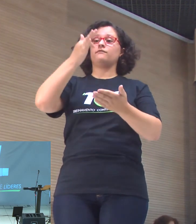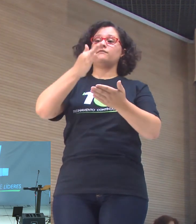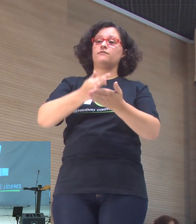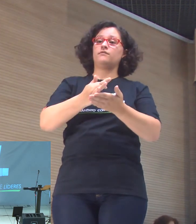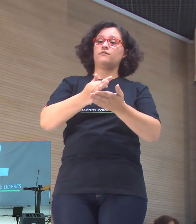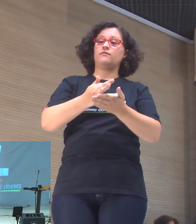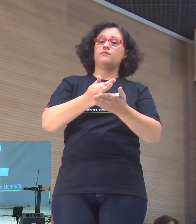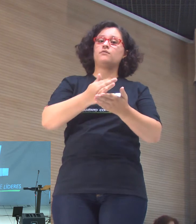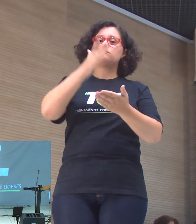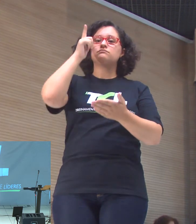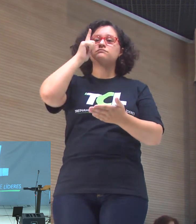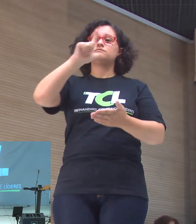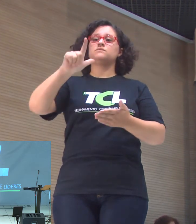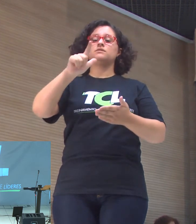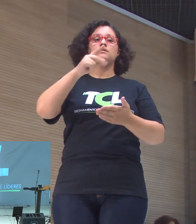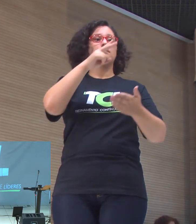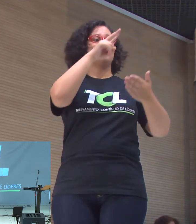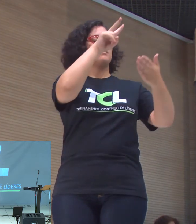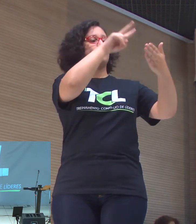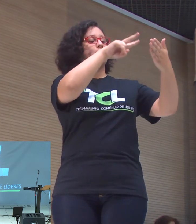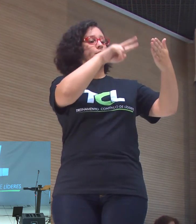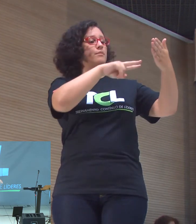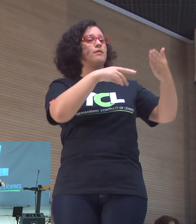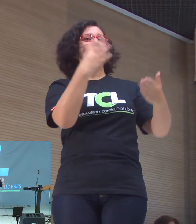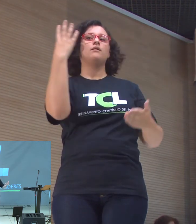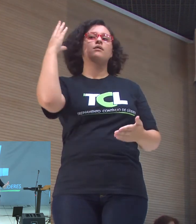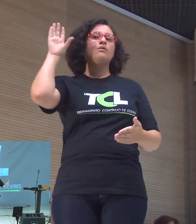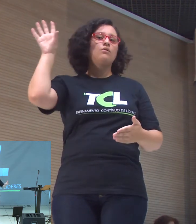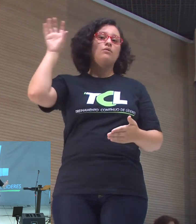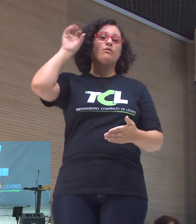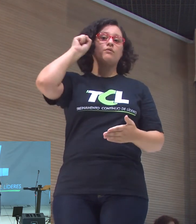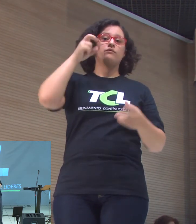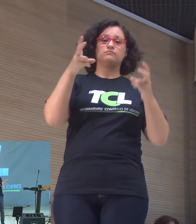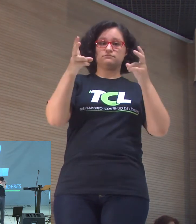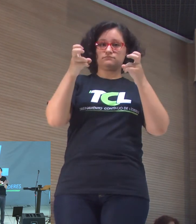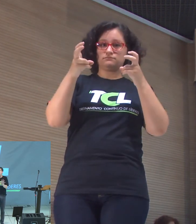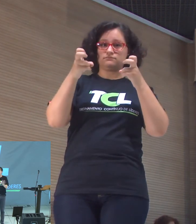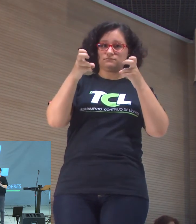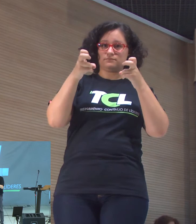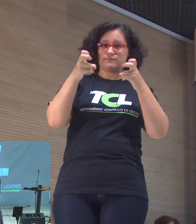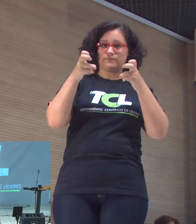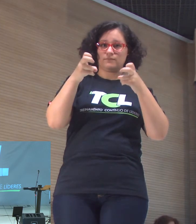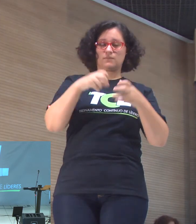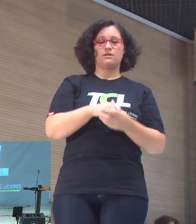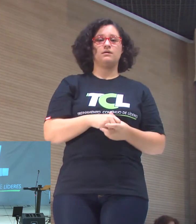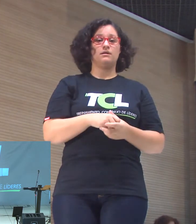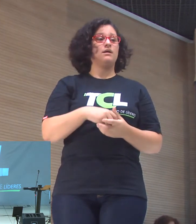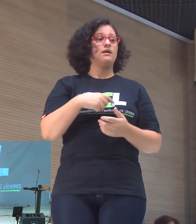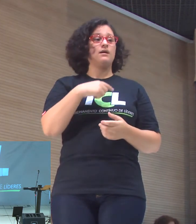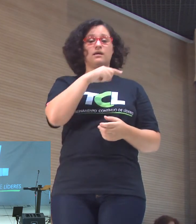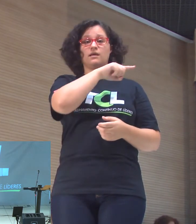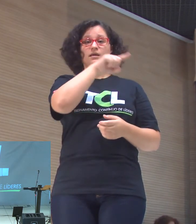palavra de Deus, porque eles ouviam, eles tinham muito mais limitações do que